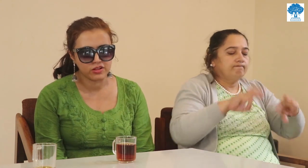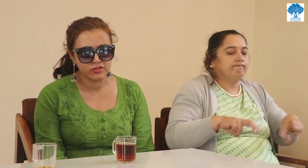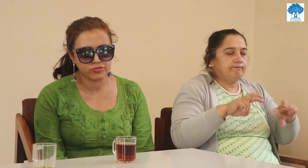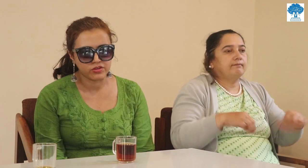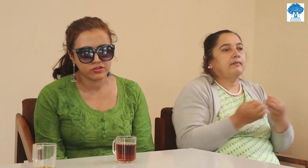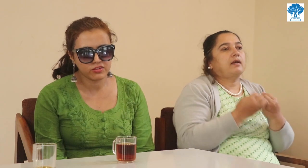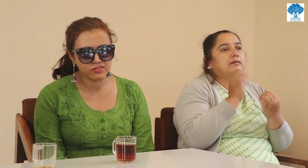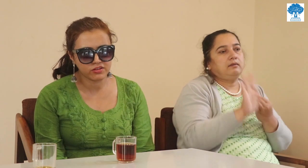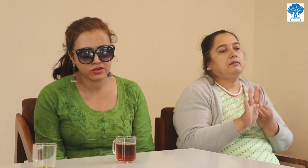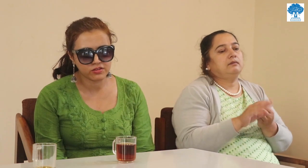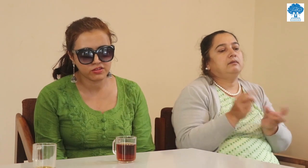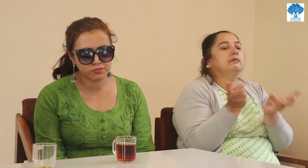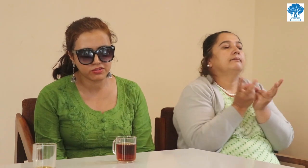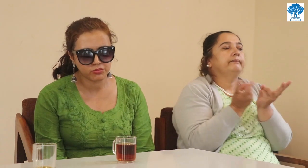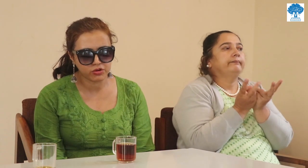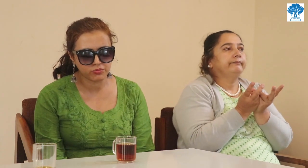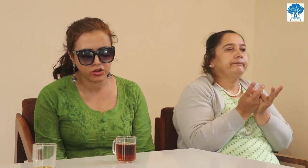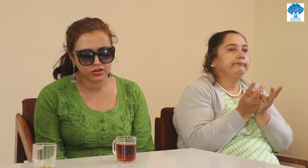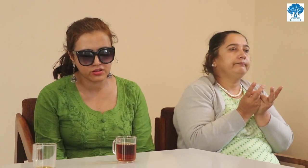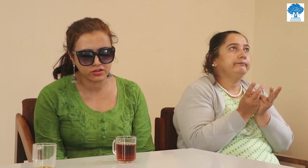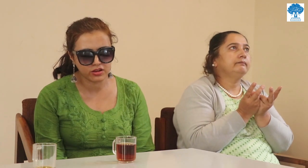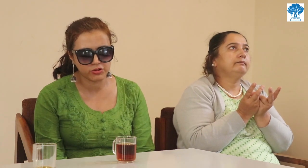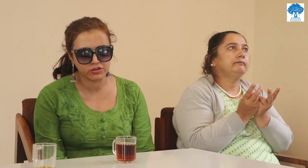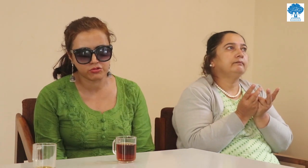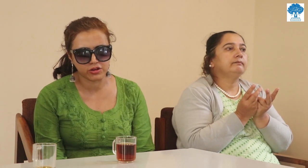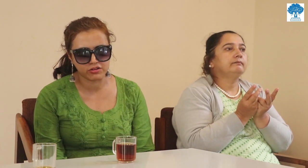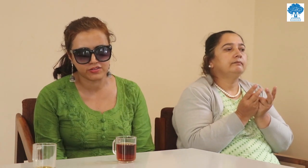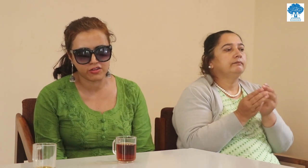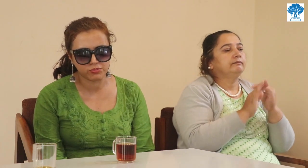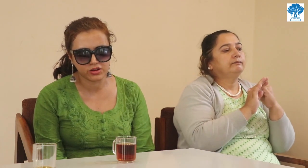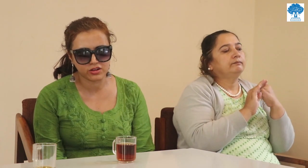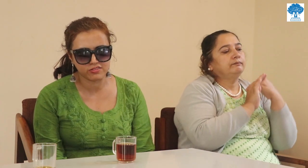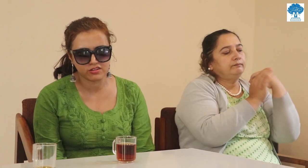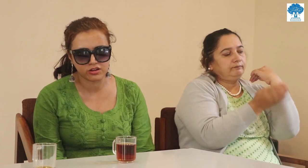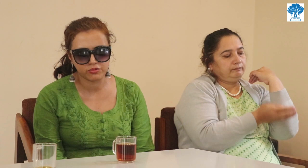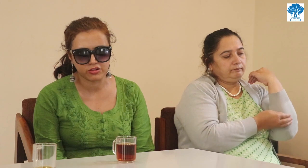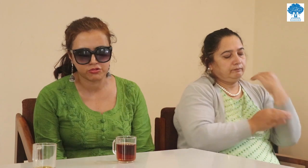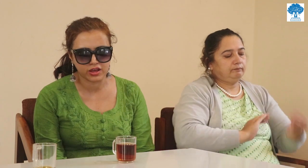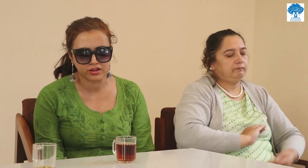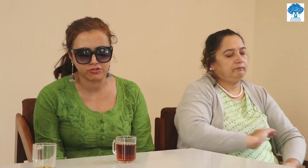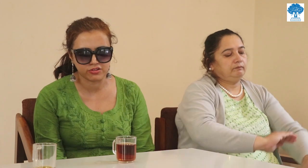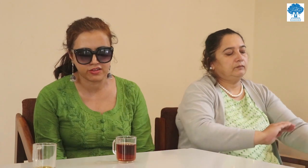थियो त्यसै गरेर त्यसपछि म अलिकति डेलिभरीको कुरा गर्न चाहन्छु प्रेग्नेन्सी र